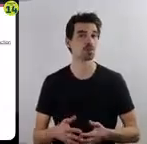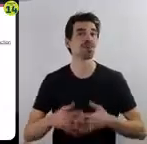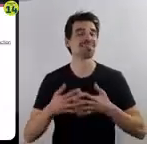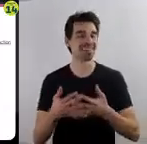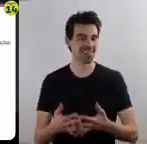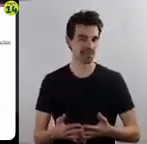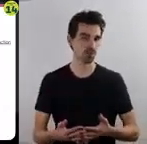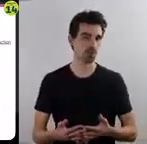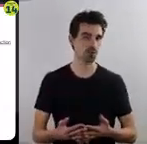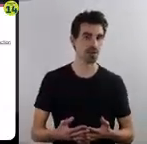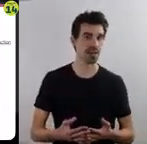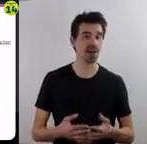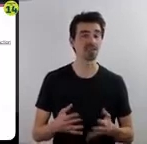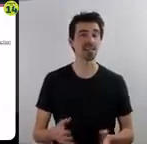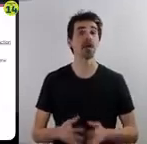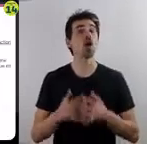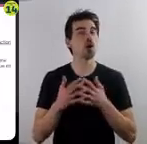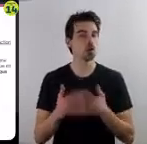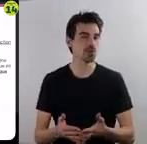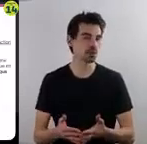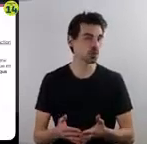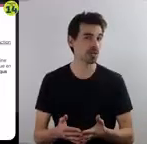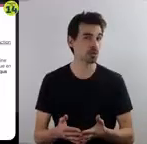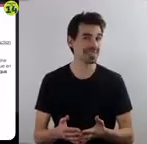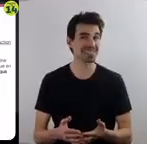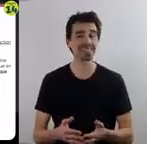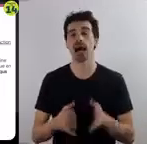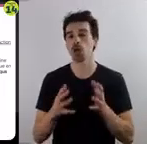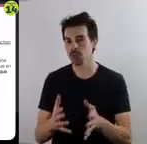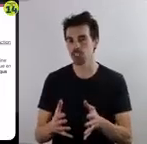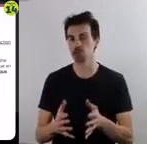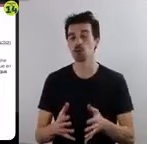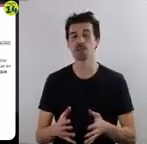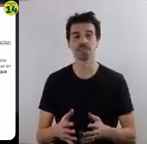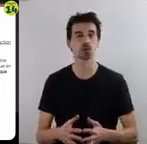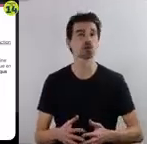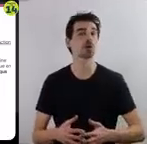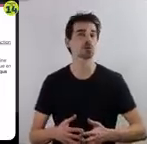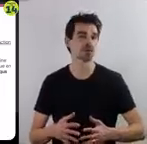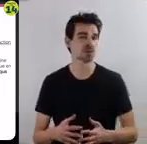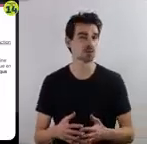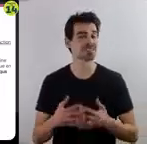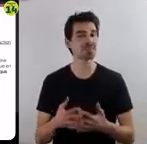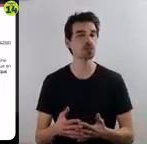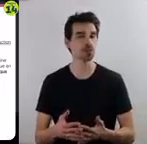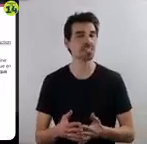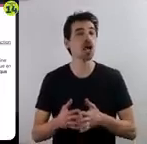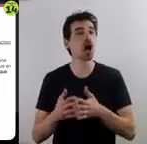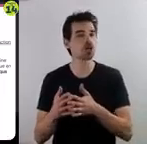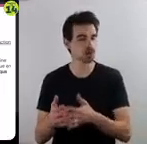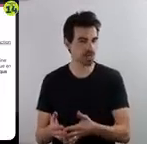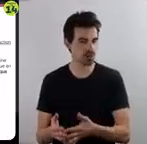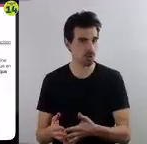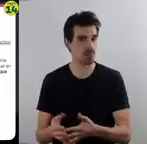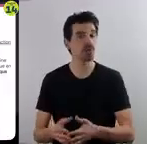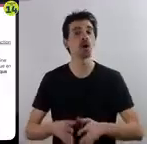potentiel d'action dans la cellule musculaire entraîne l'ouverture de canaux calciques à l'origine d'une augmentation de la concentration cytosolique